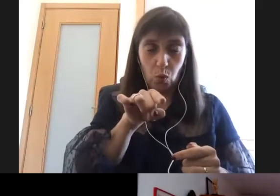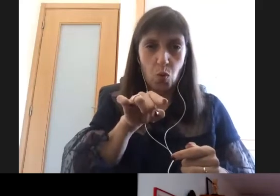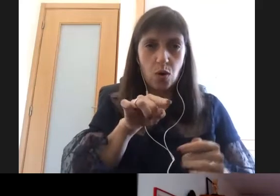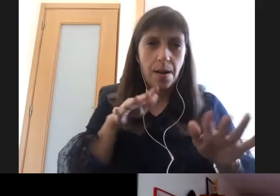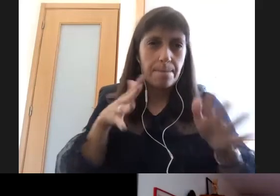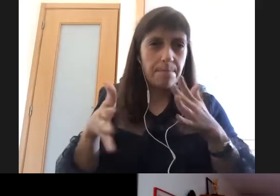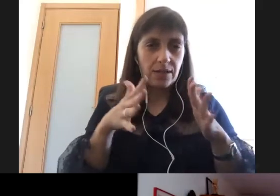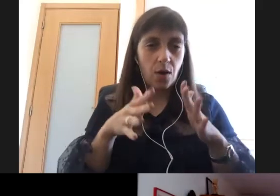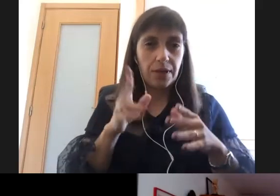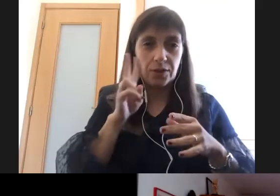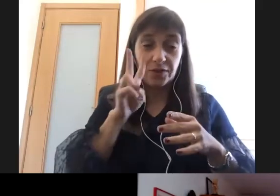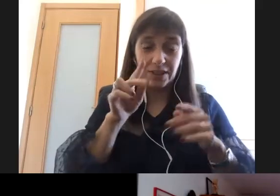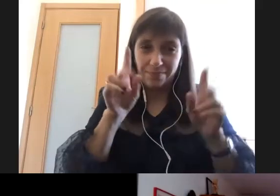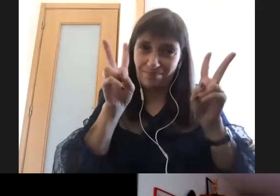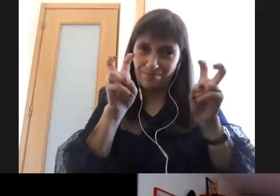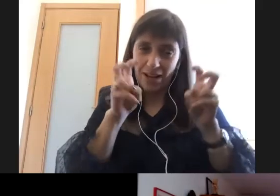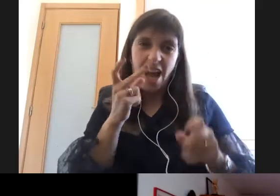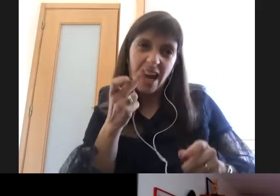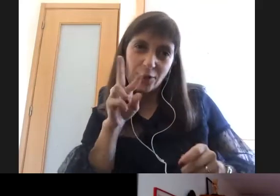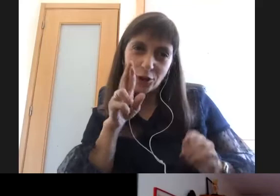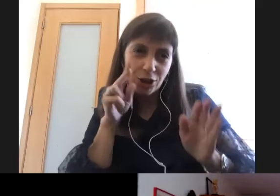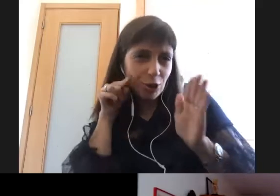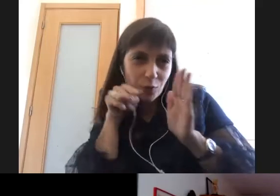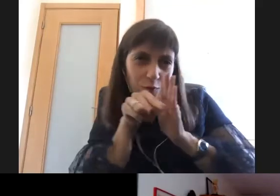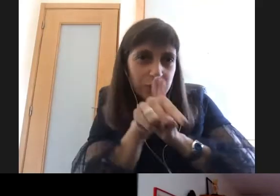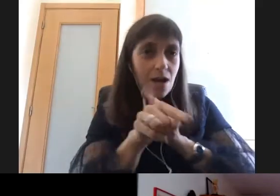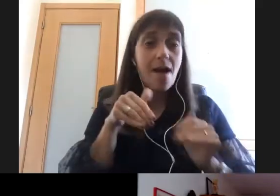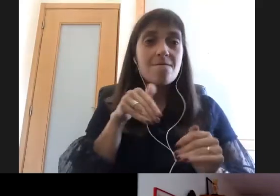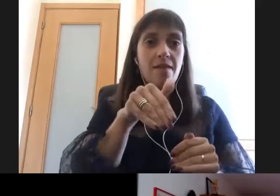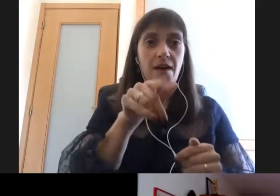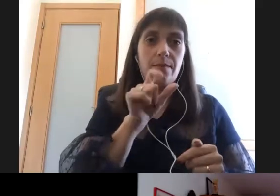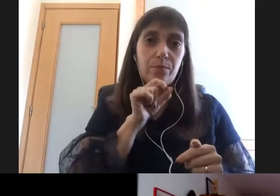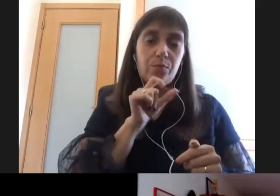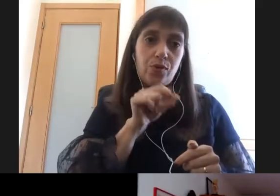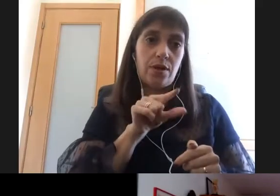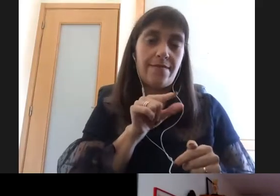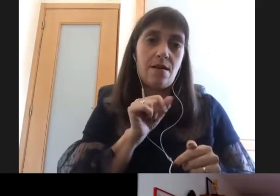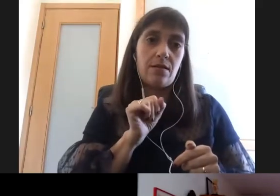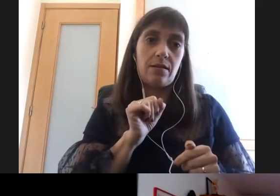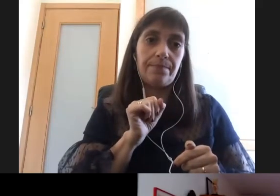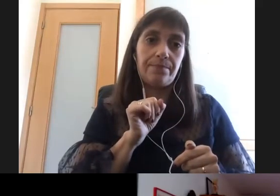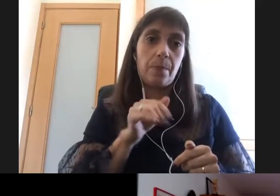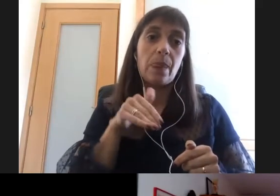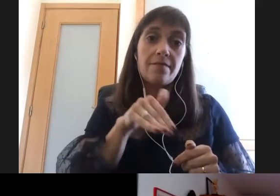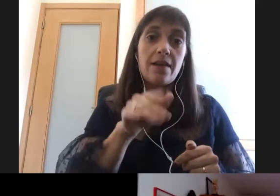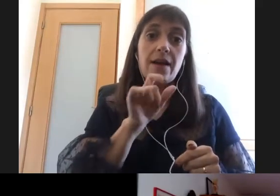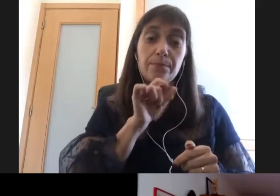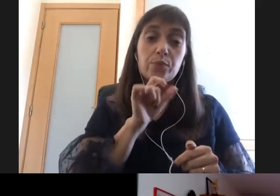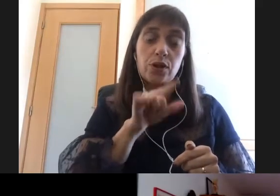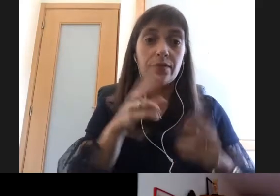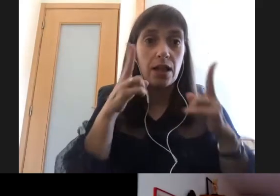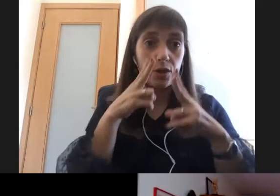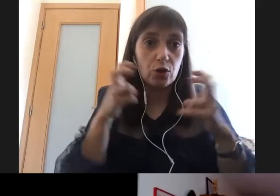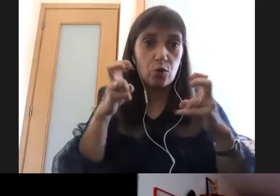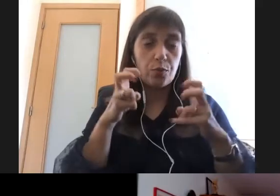equipamento de raio-x, vai ser possível detectar as